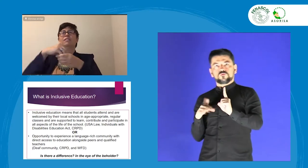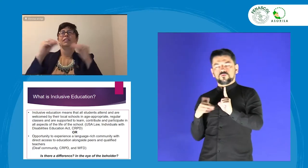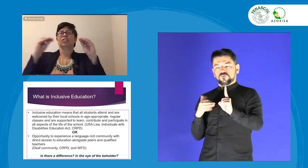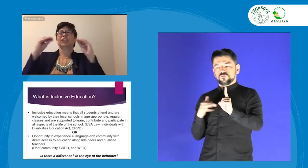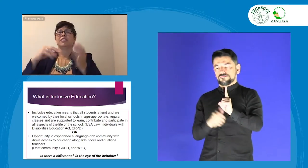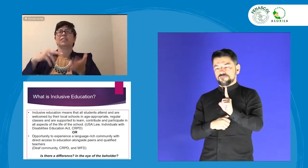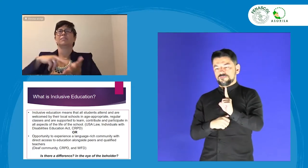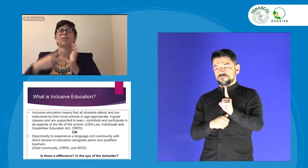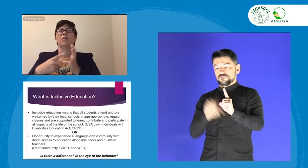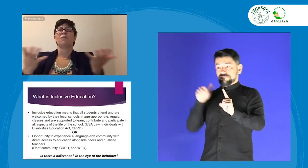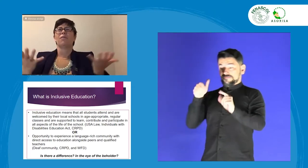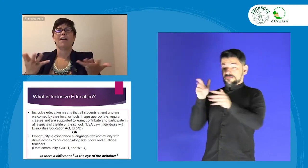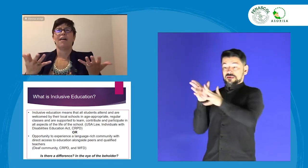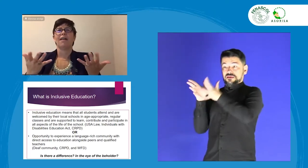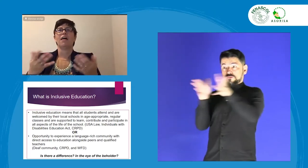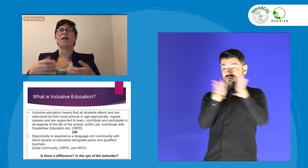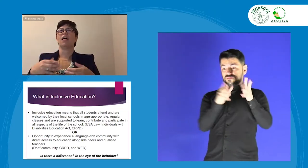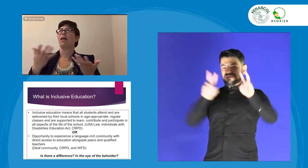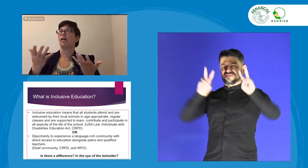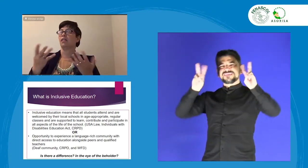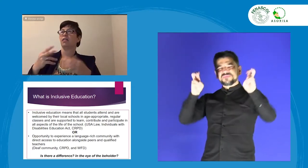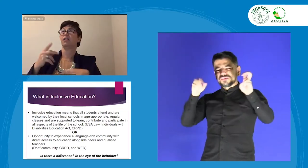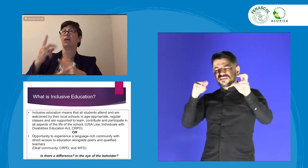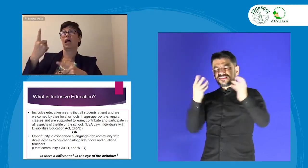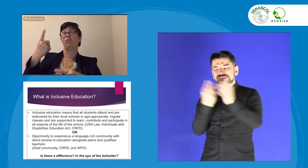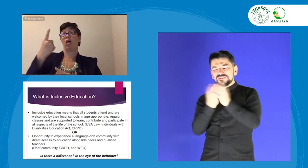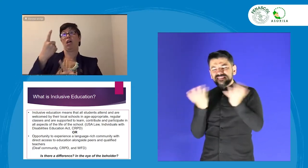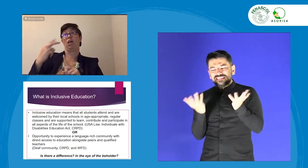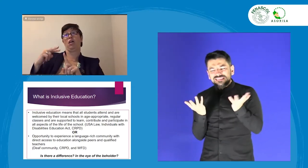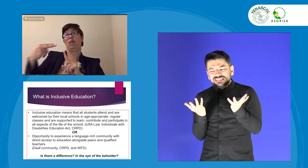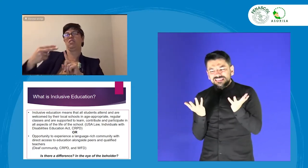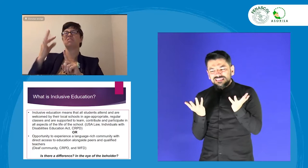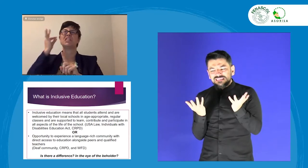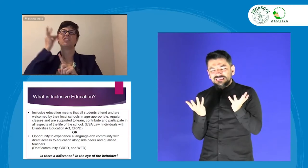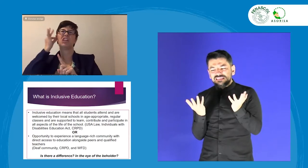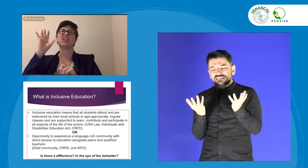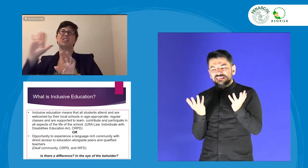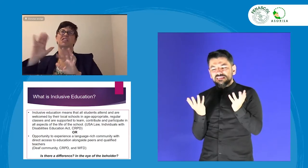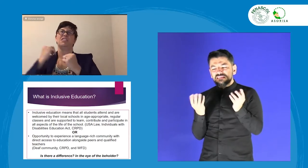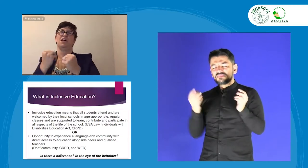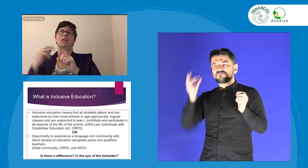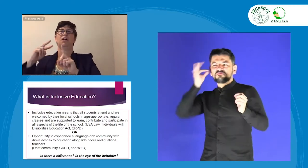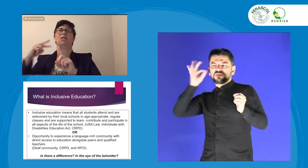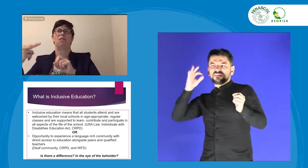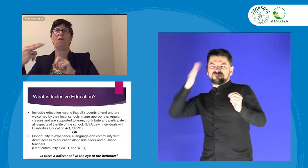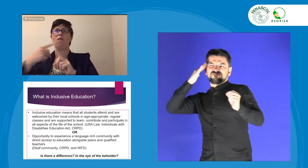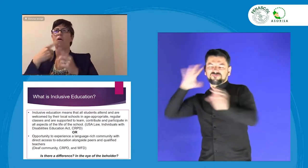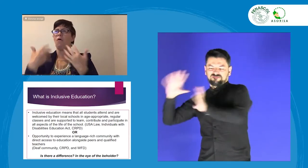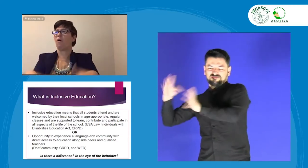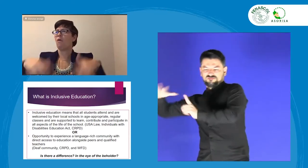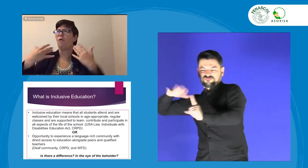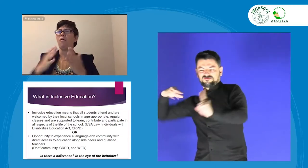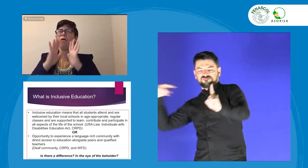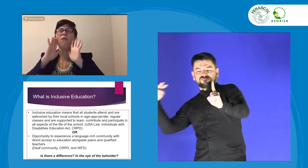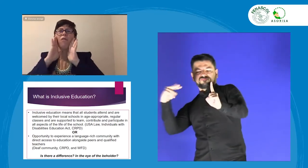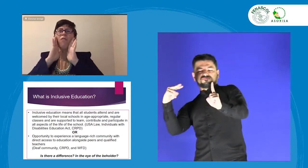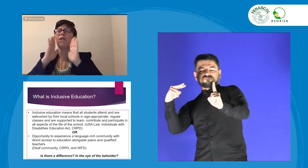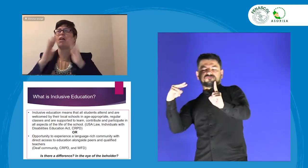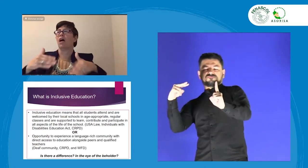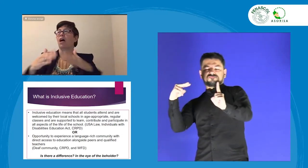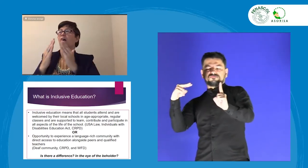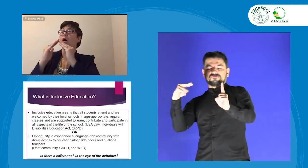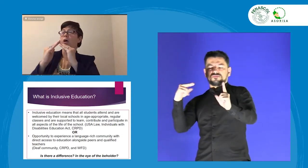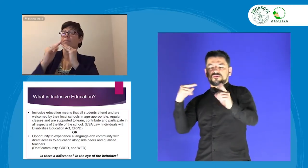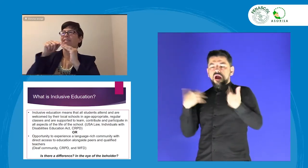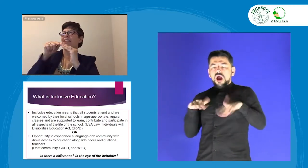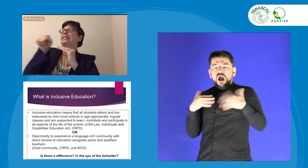aspectos. ¿Y cuál o a qué nos referimos con educación inclusiva? Pues vemos las escuelas